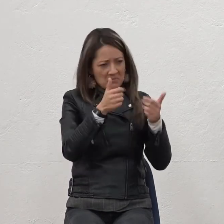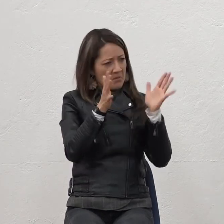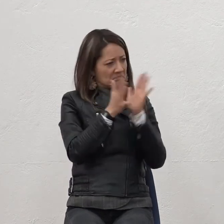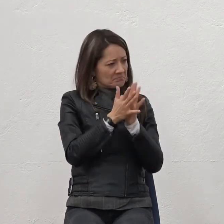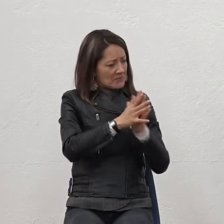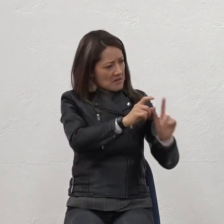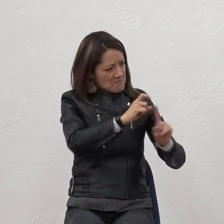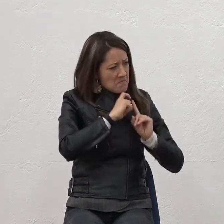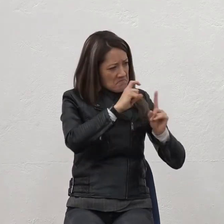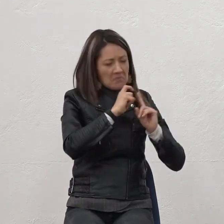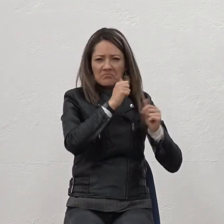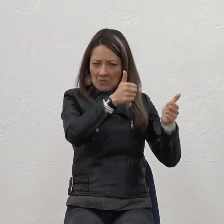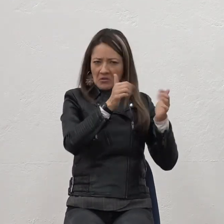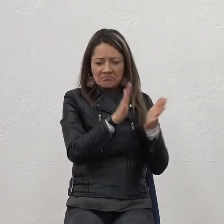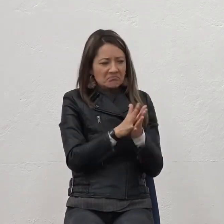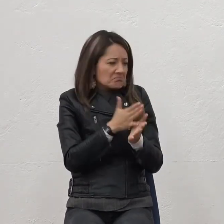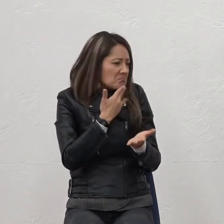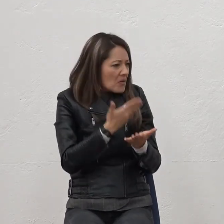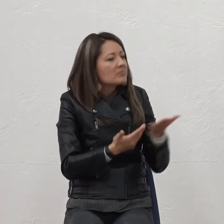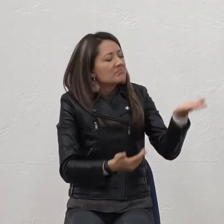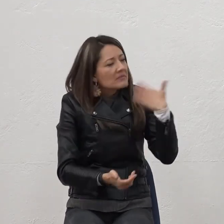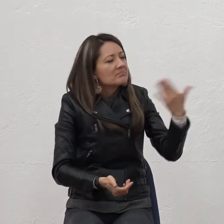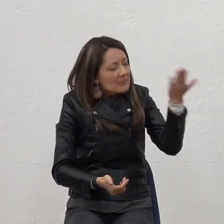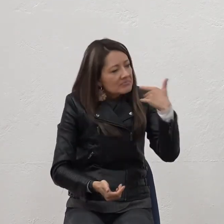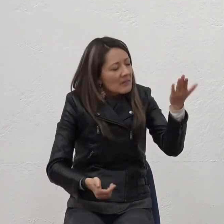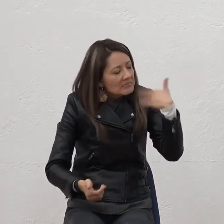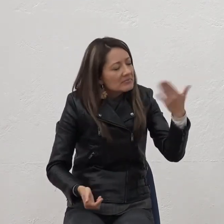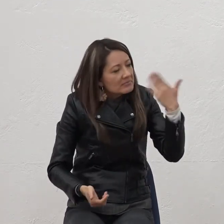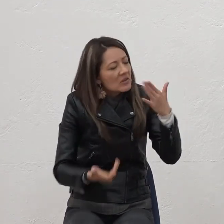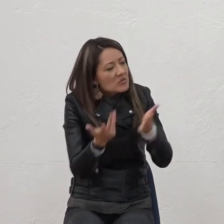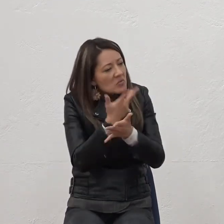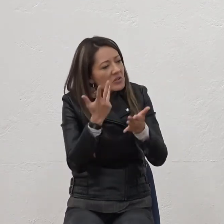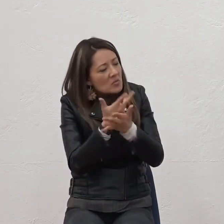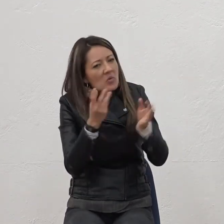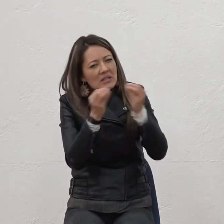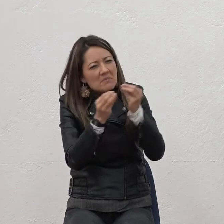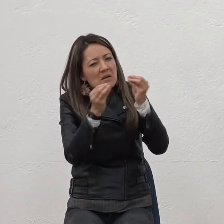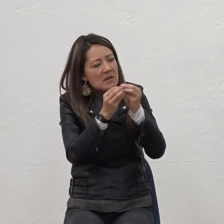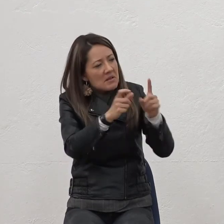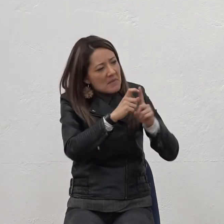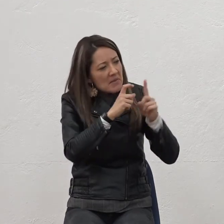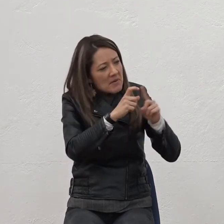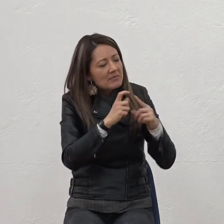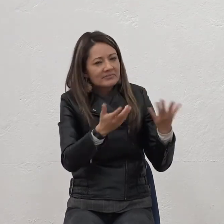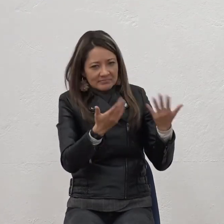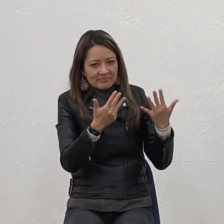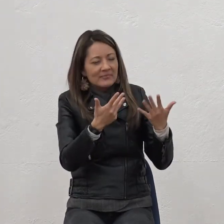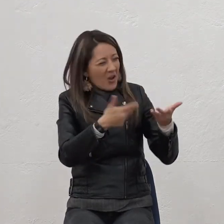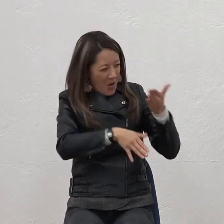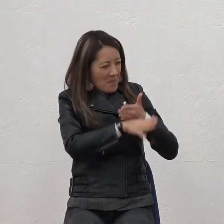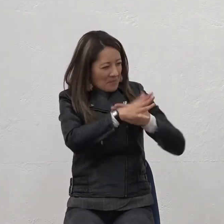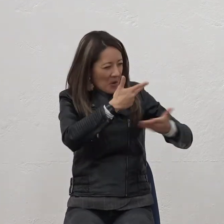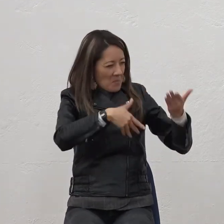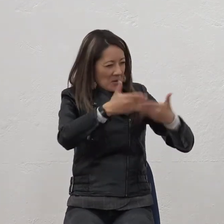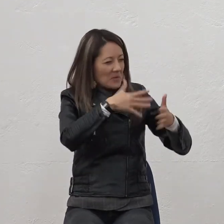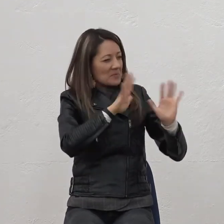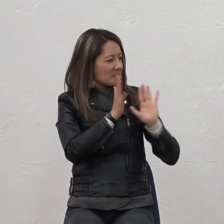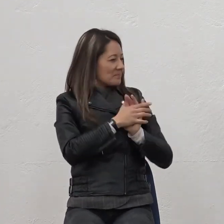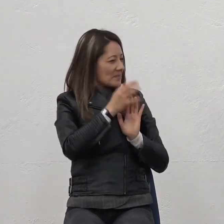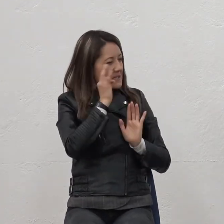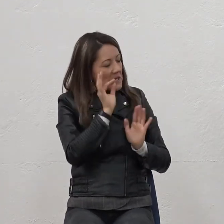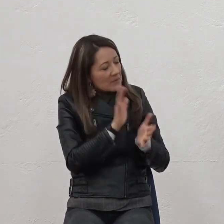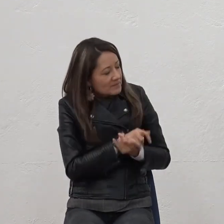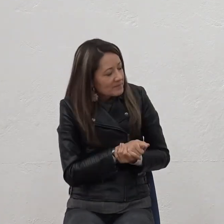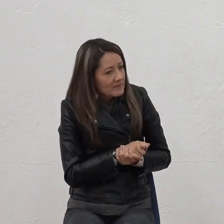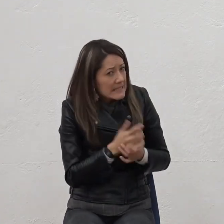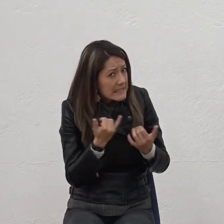lo que el Señor está hablando. Sigamos, Jesús, siga contando, sígame. Vamos compartiendo aquí de la